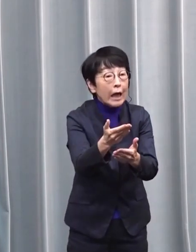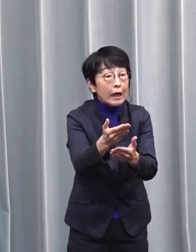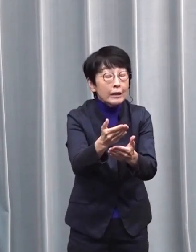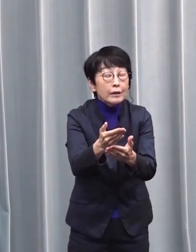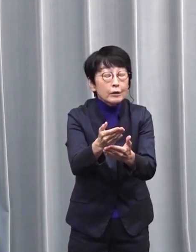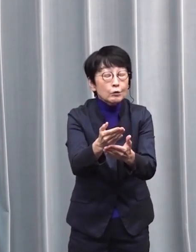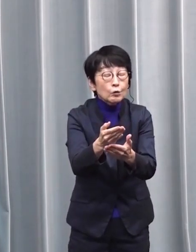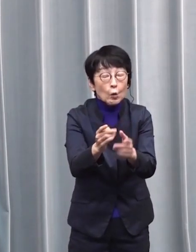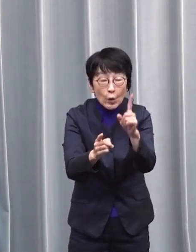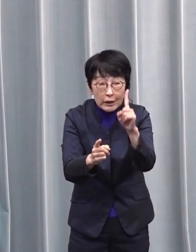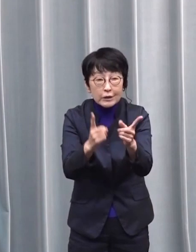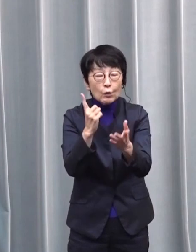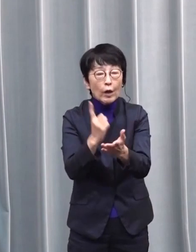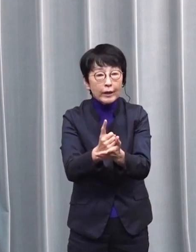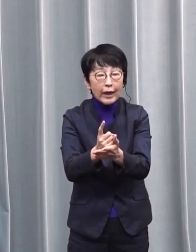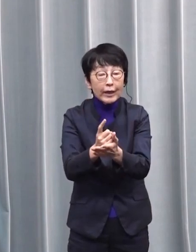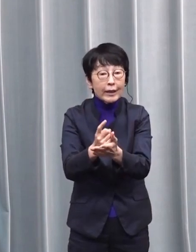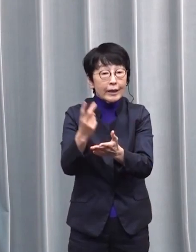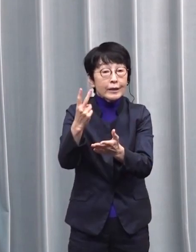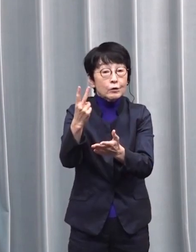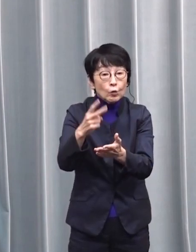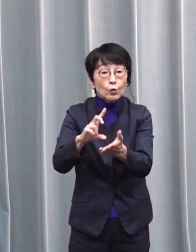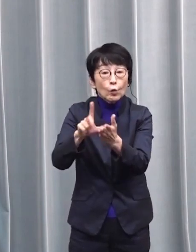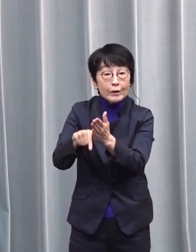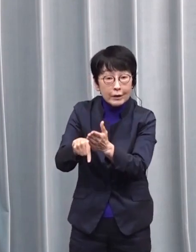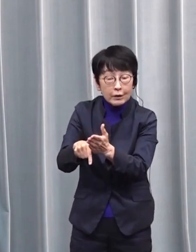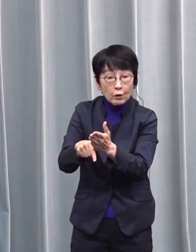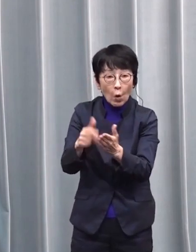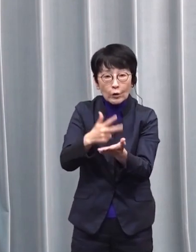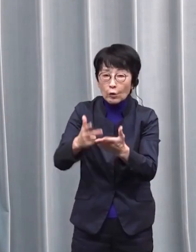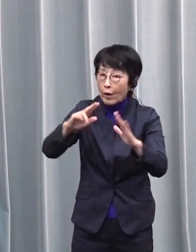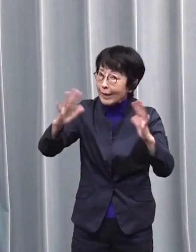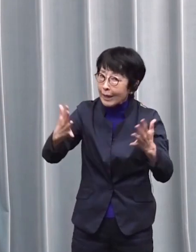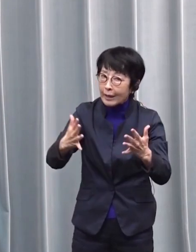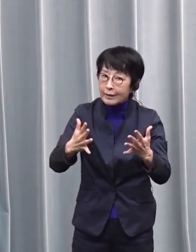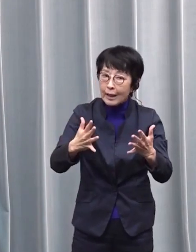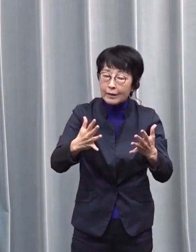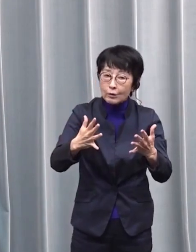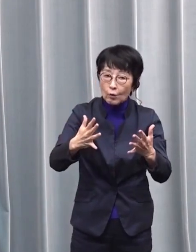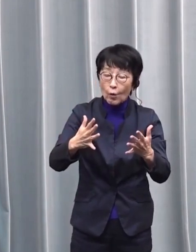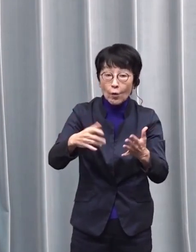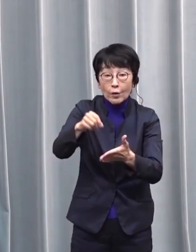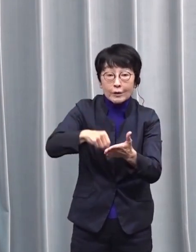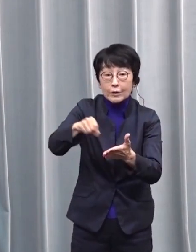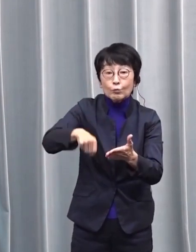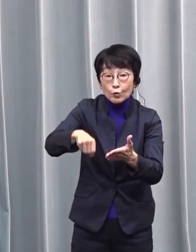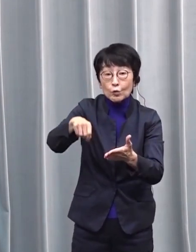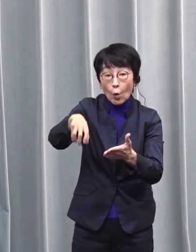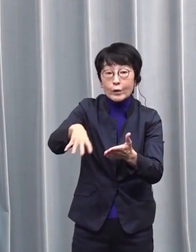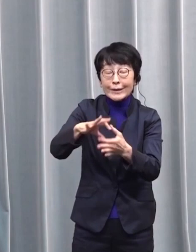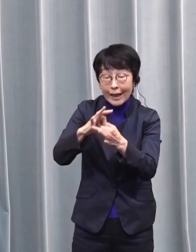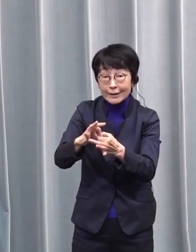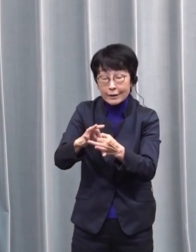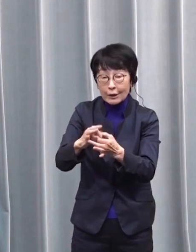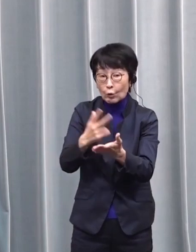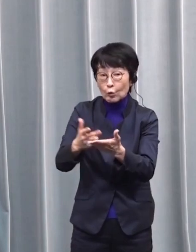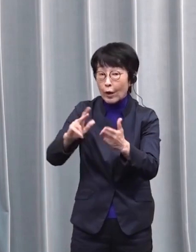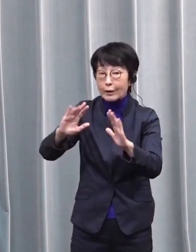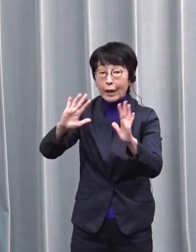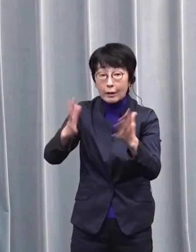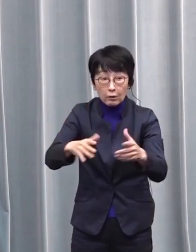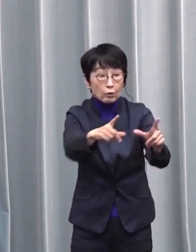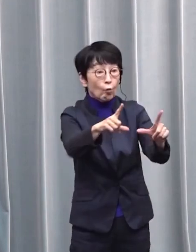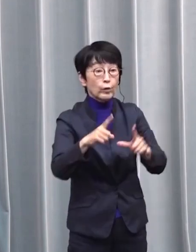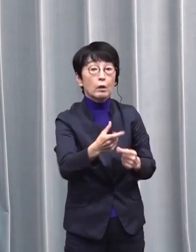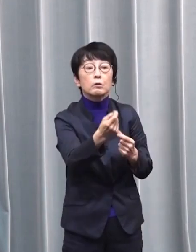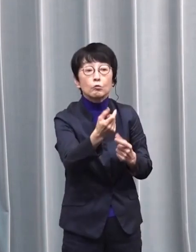2004年、その頃に関する資料がなかったという回答をされたんですね。ジャニーズ事務所に関連するということだと思います。つまりそれは何